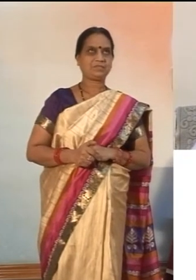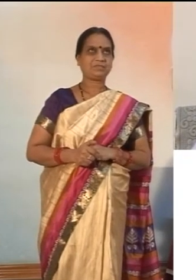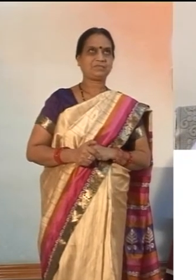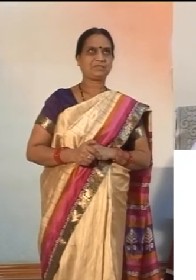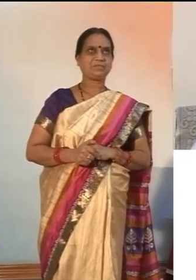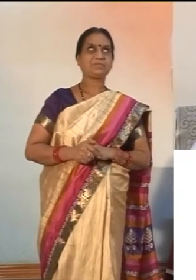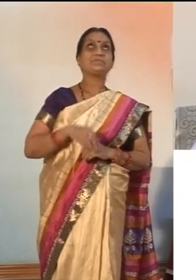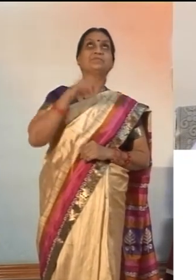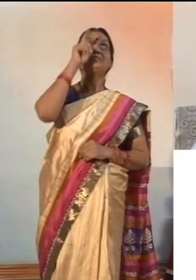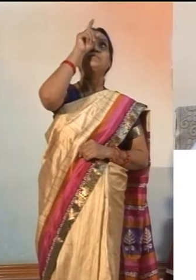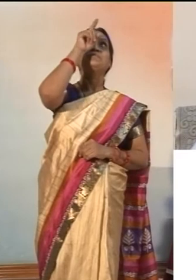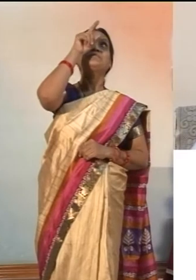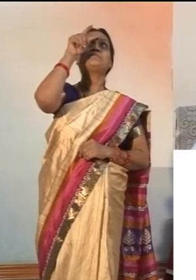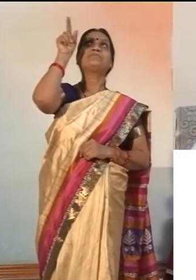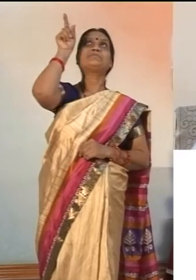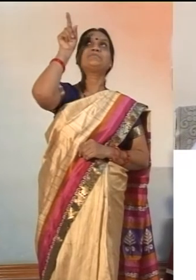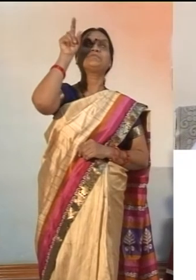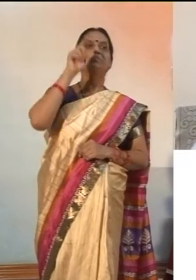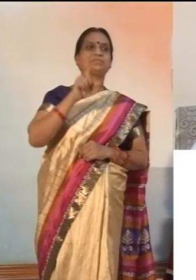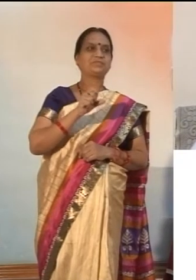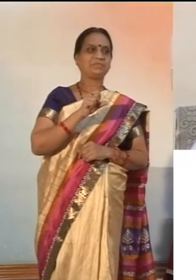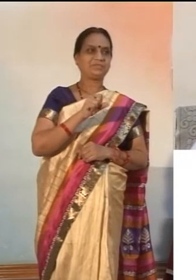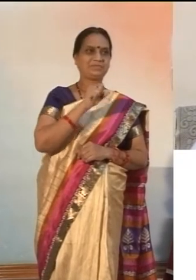नूर ए इलाही,